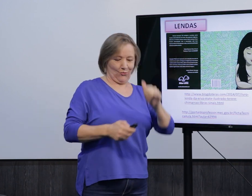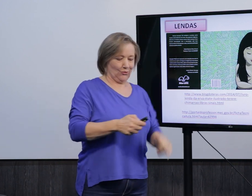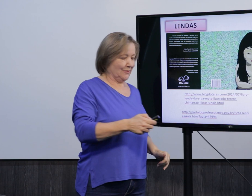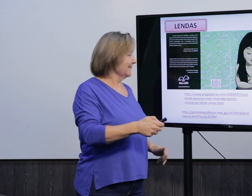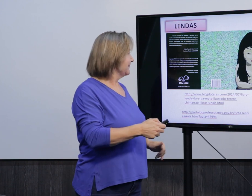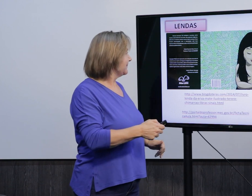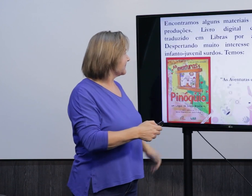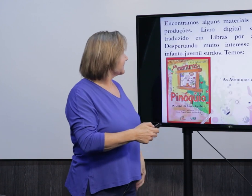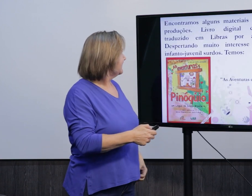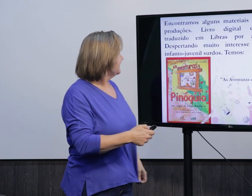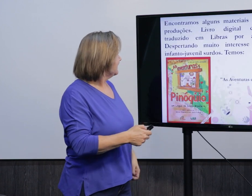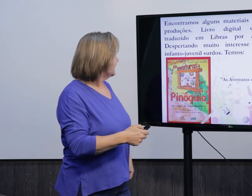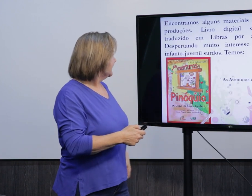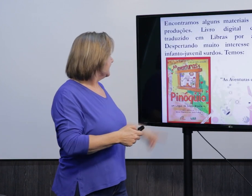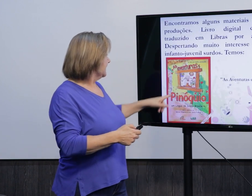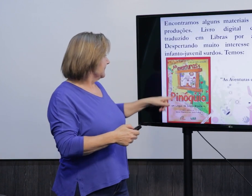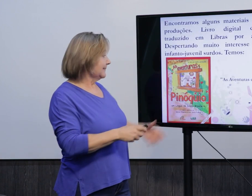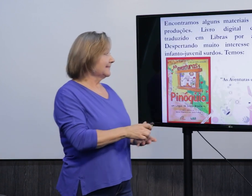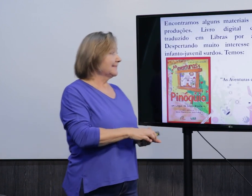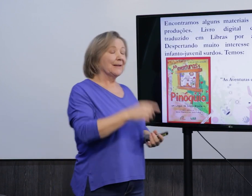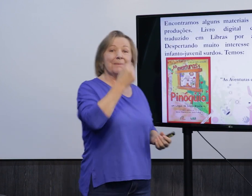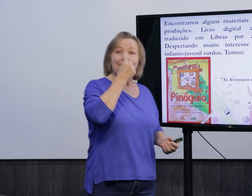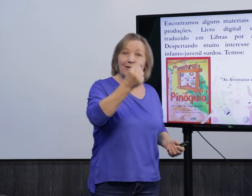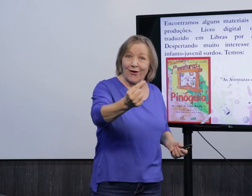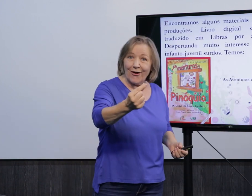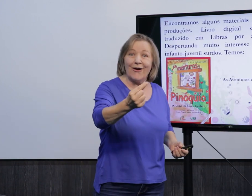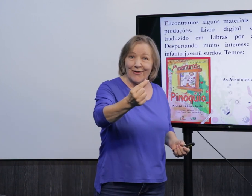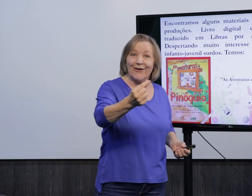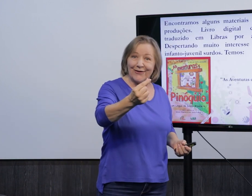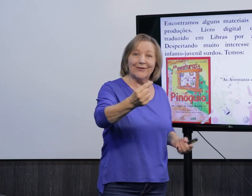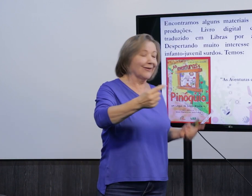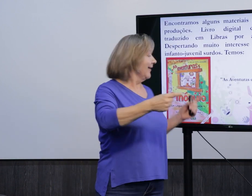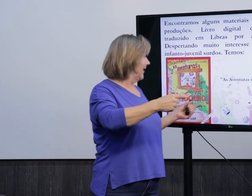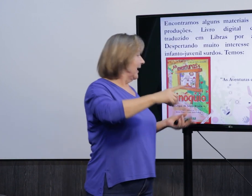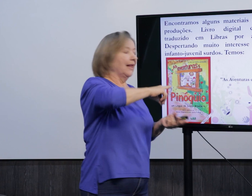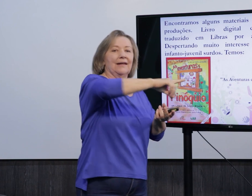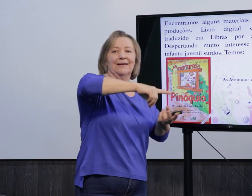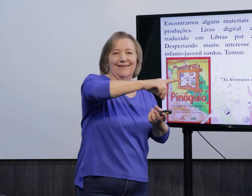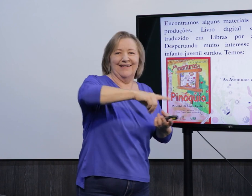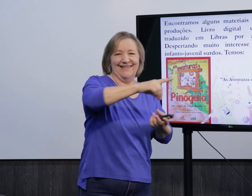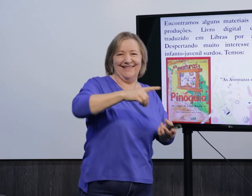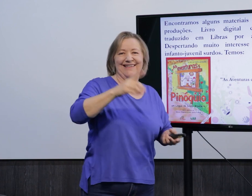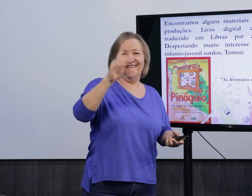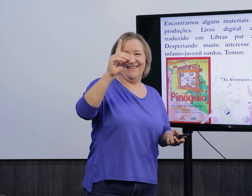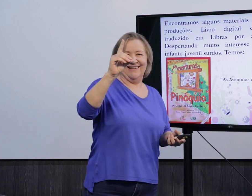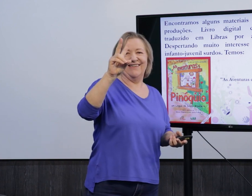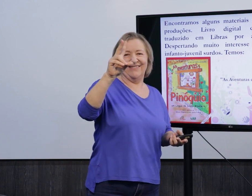nesses sites esses blogs aí para estarem visualizando essas histórias Neo Pinóquio que é uma tradição também né